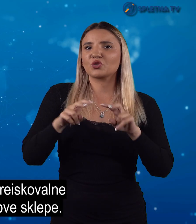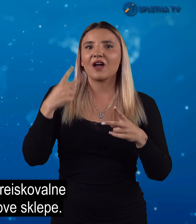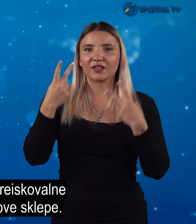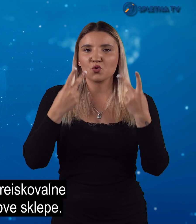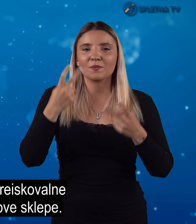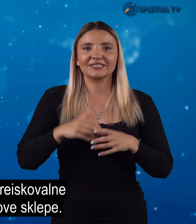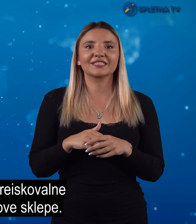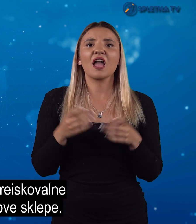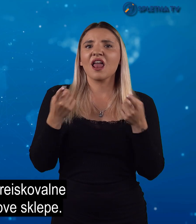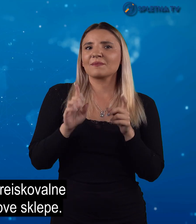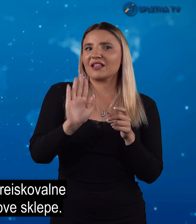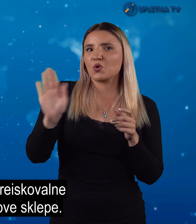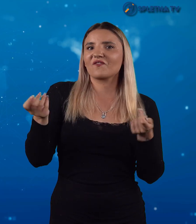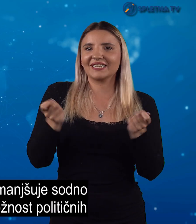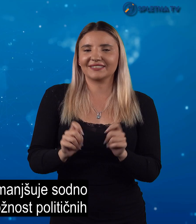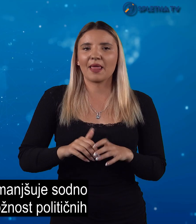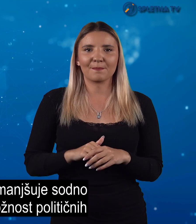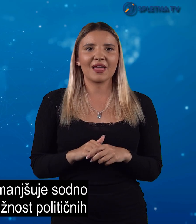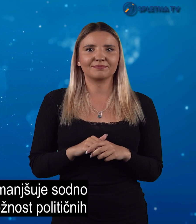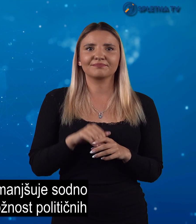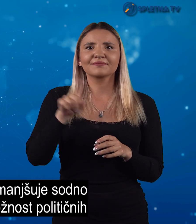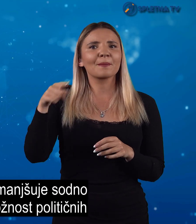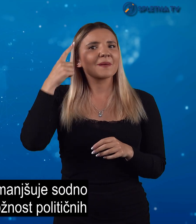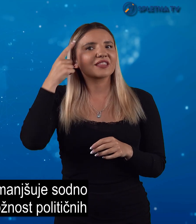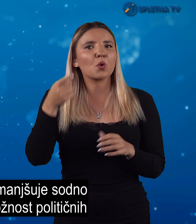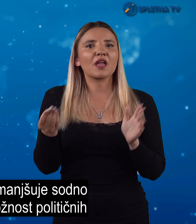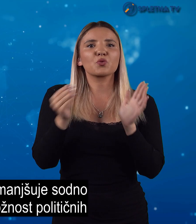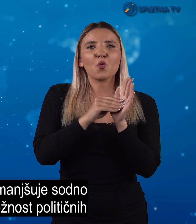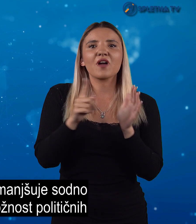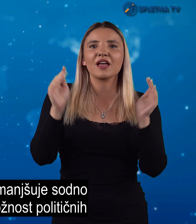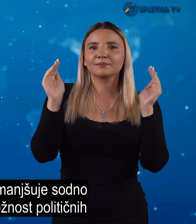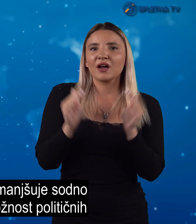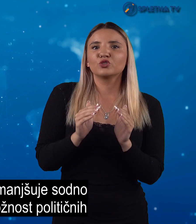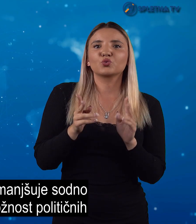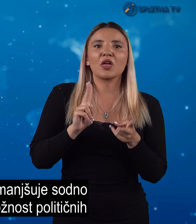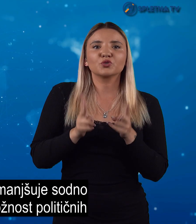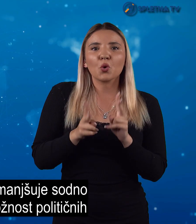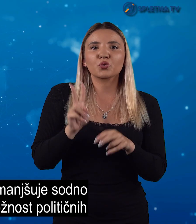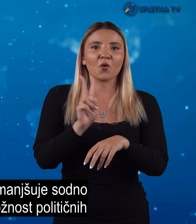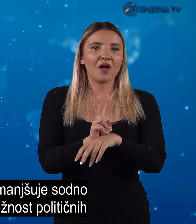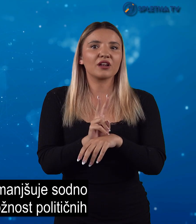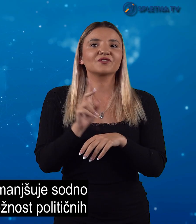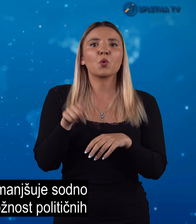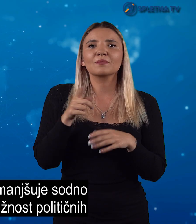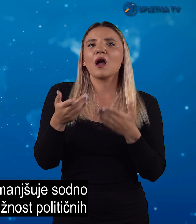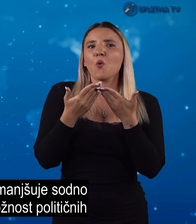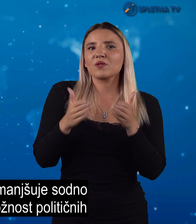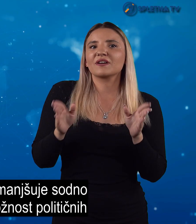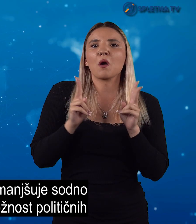komisije ali njihove sklepe. Menijo, da novela zmanjšuje sodno varstvo in odpira možnost političnih